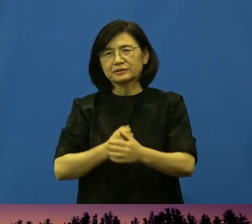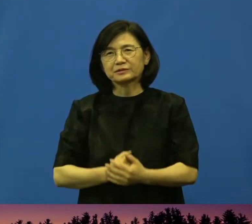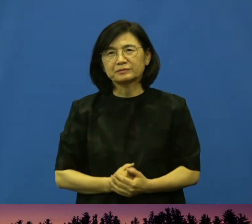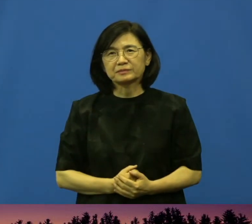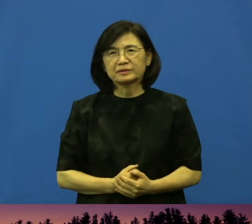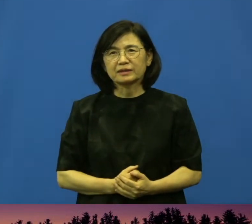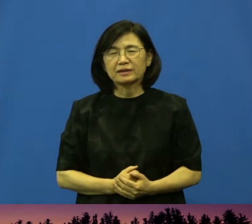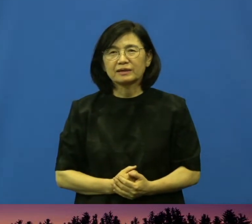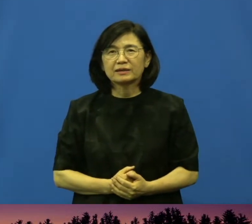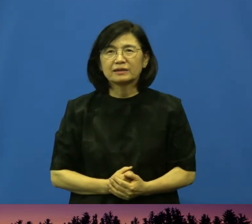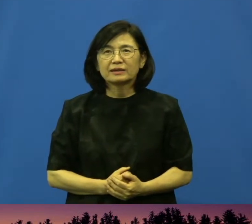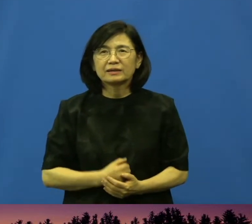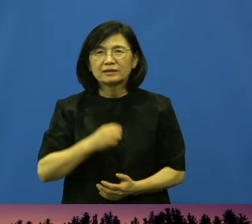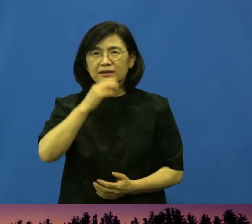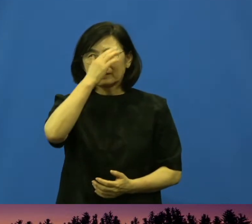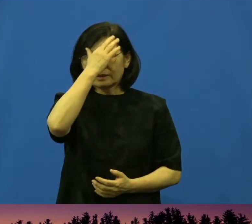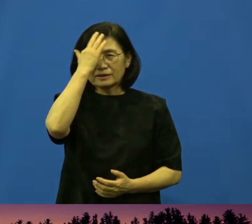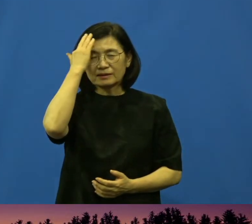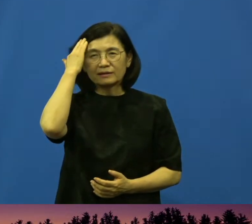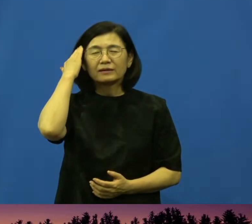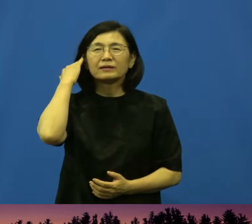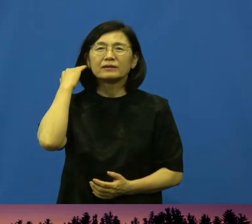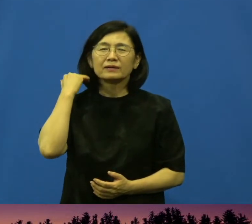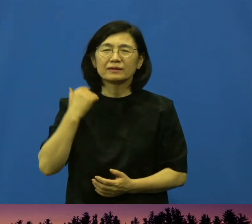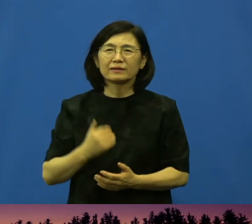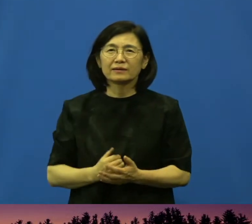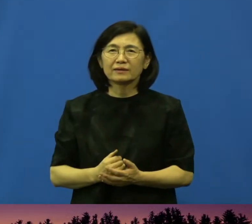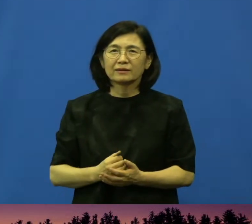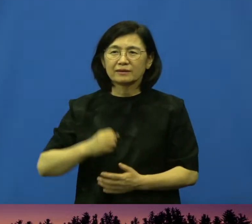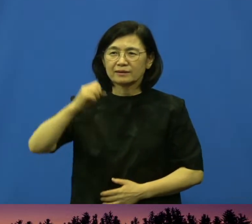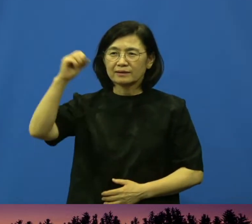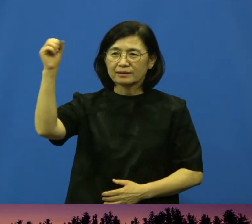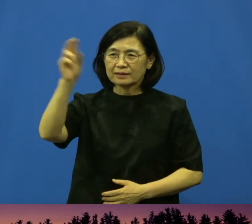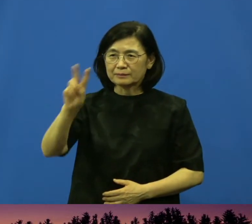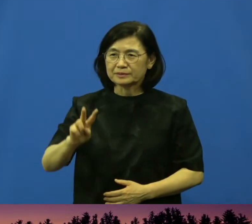다르게 표현하면 틈입하시는 하나님.